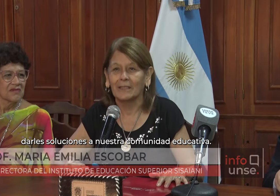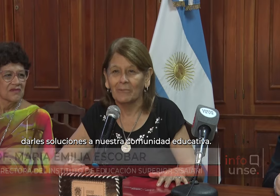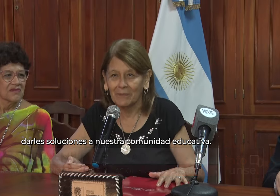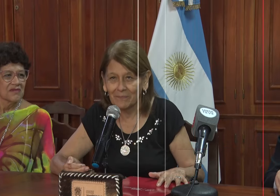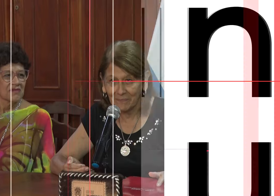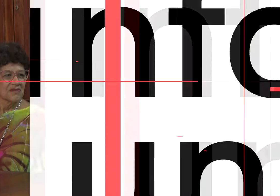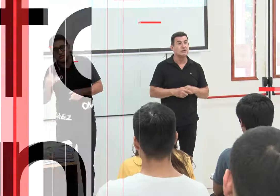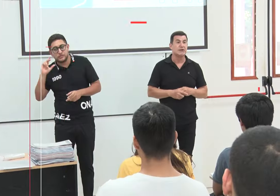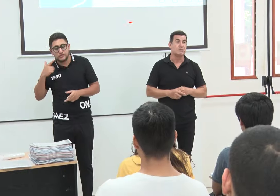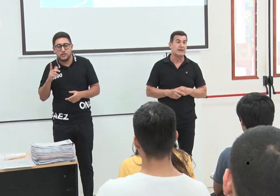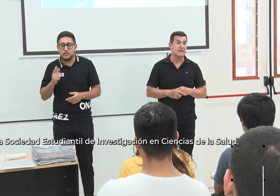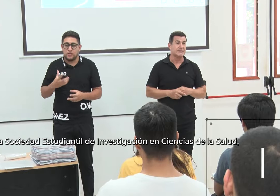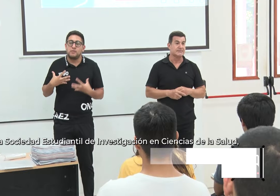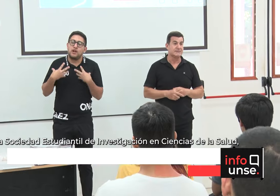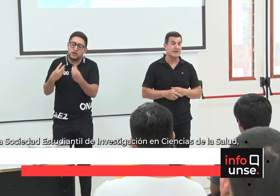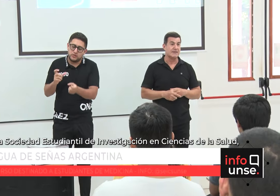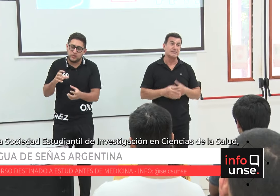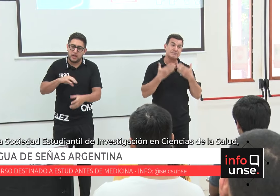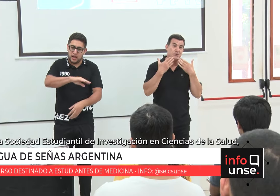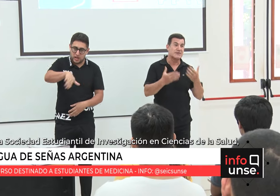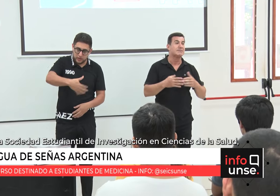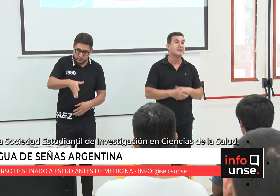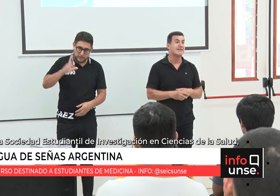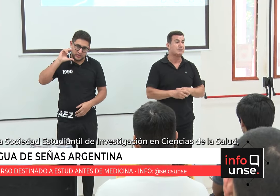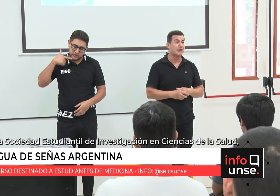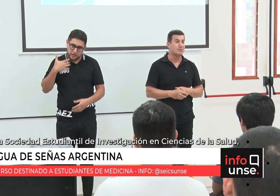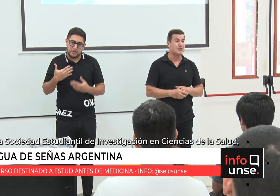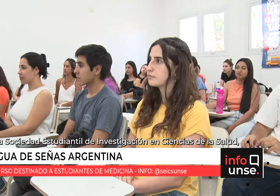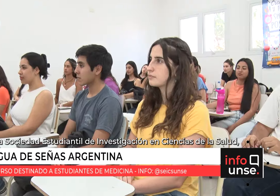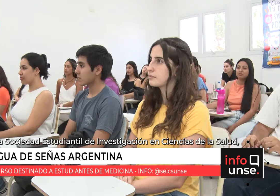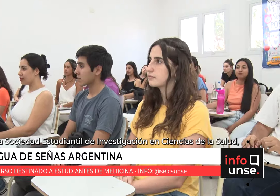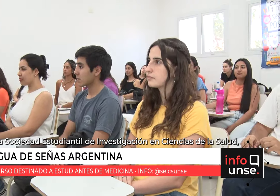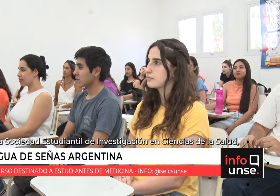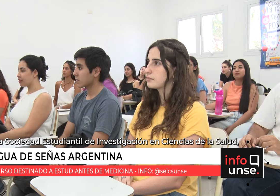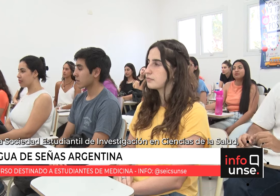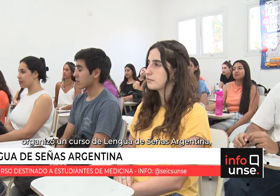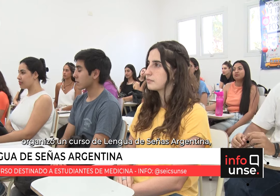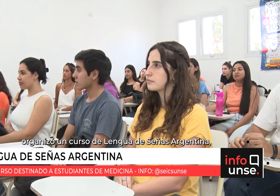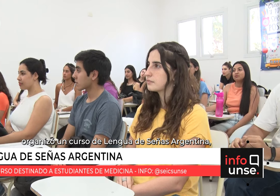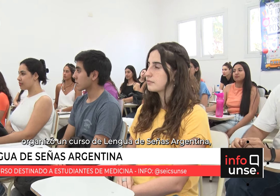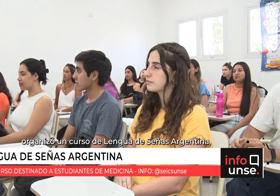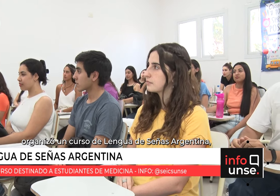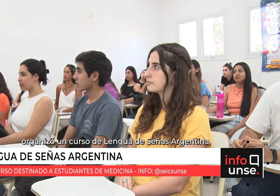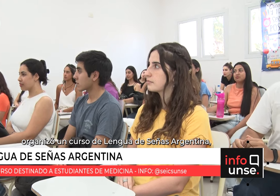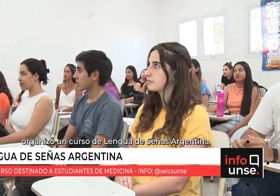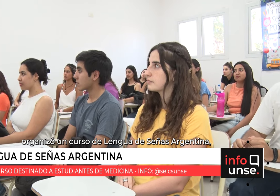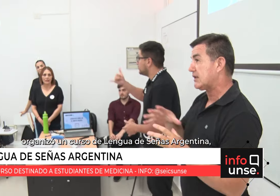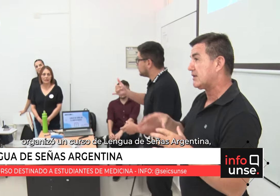educativa. La Sociedad Estudiantil de Investigación en Ciencias de la Salud organizó un curso de lengua de